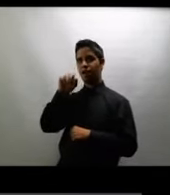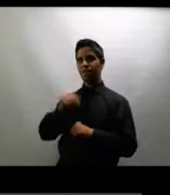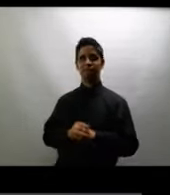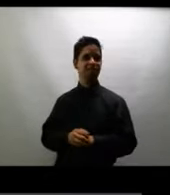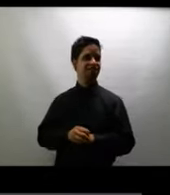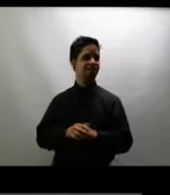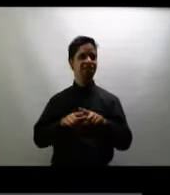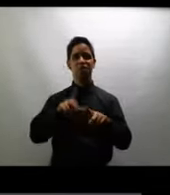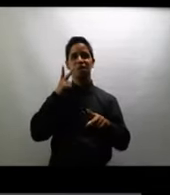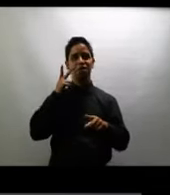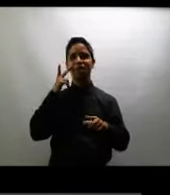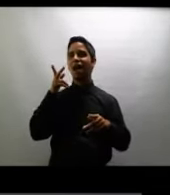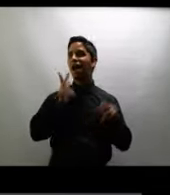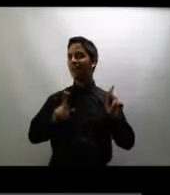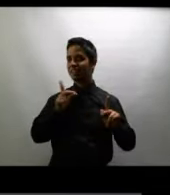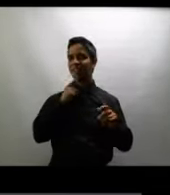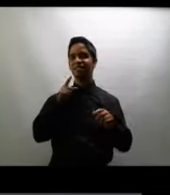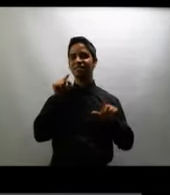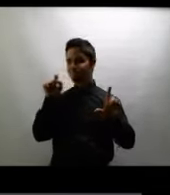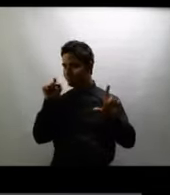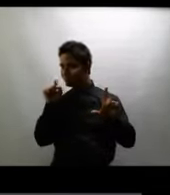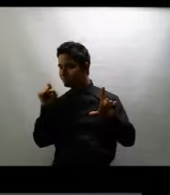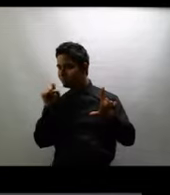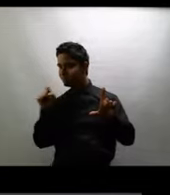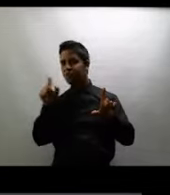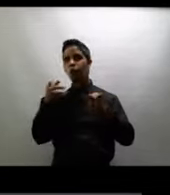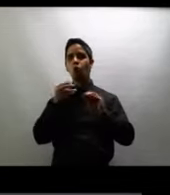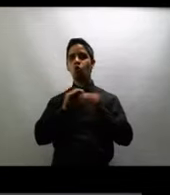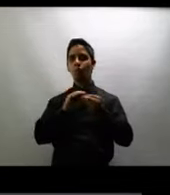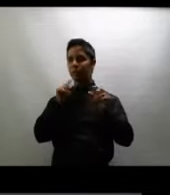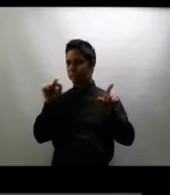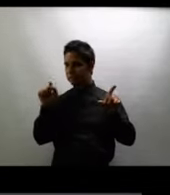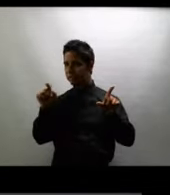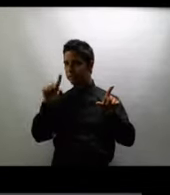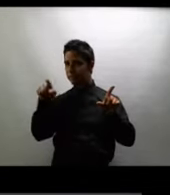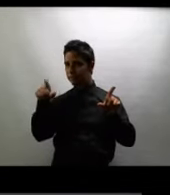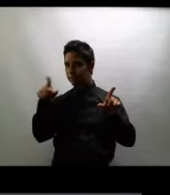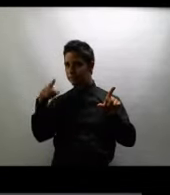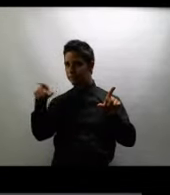momento hay alguien que está corriendo, como tú dices, los números y no sabe. Tiene el scan.